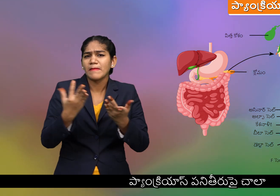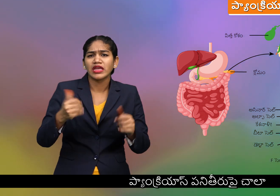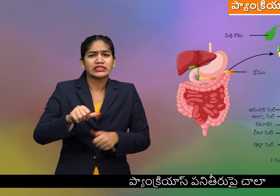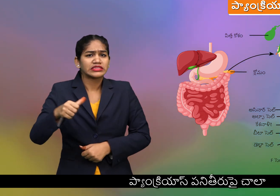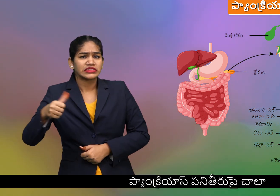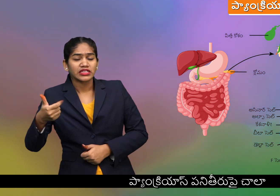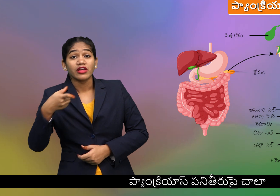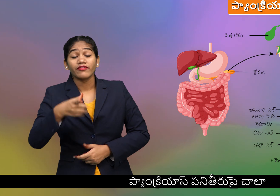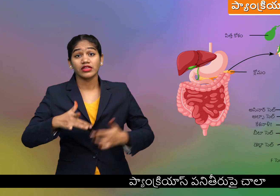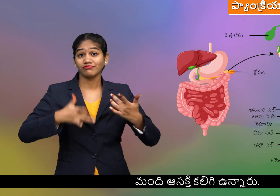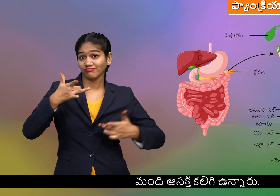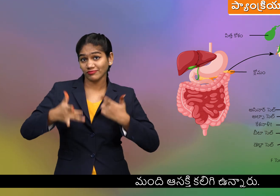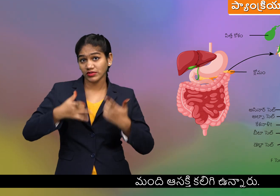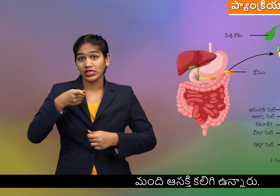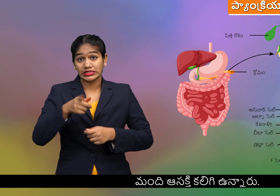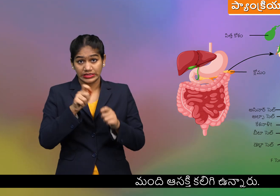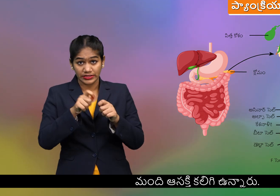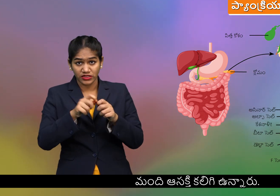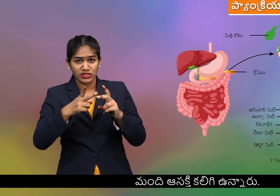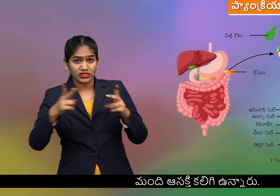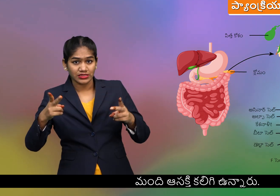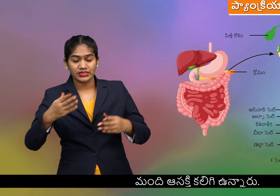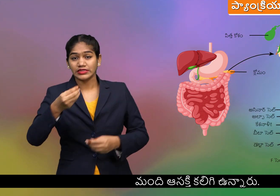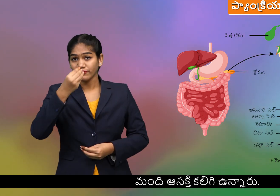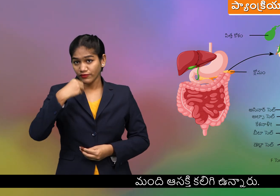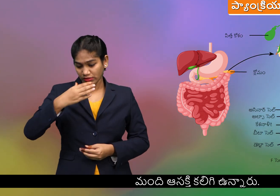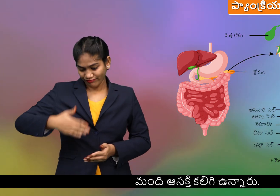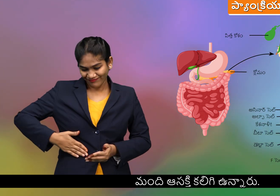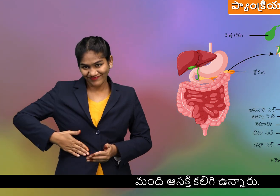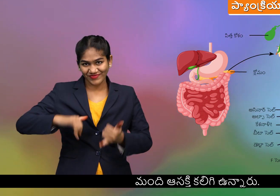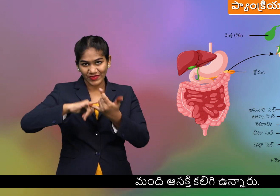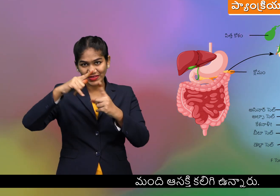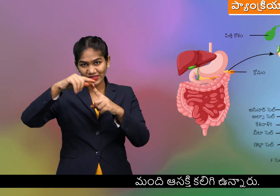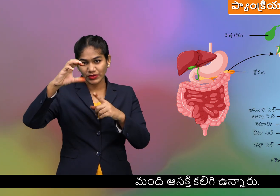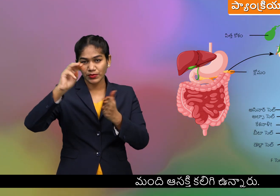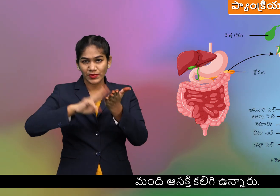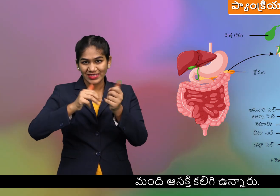పాన్క్రియాస్ పనితీరుపై చాలామంది ఆసక్తి కలిగి ఉన్నారు.